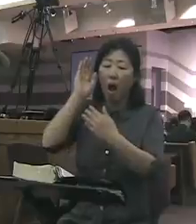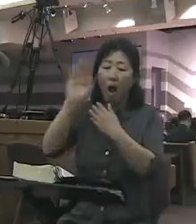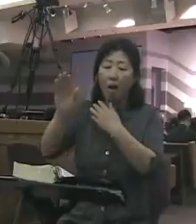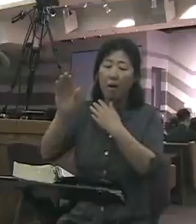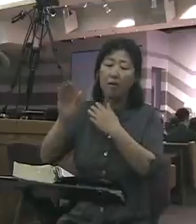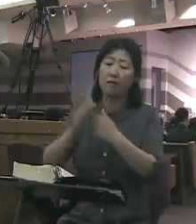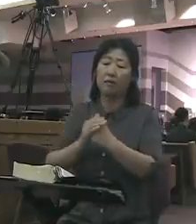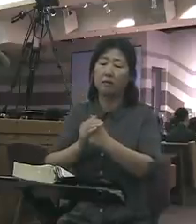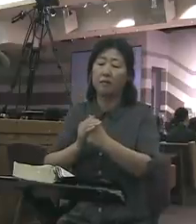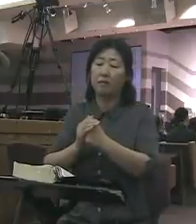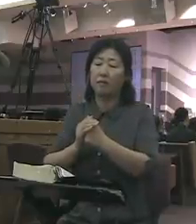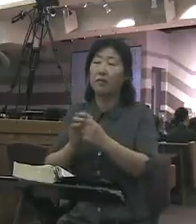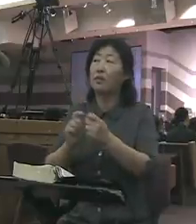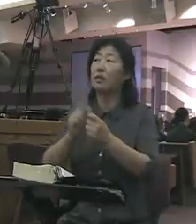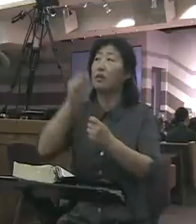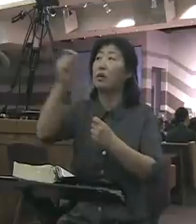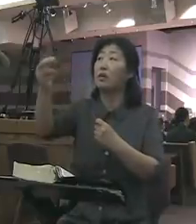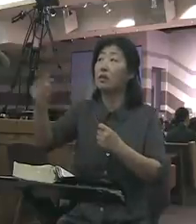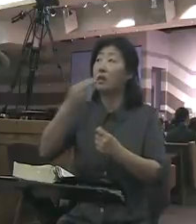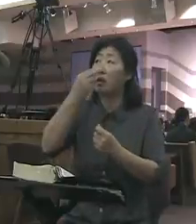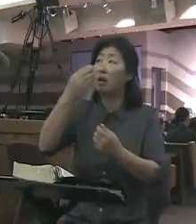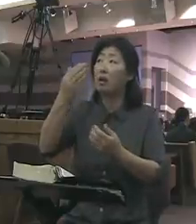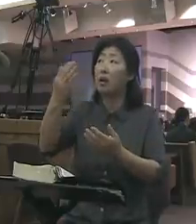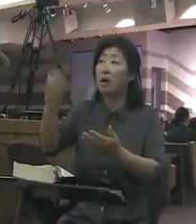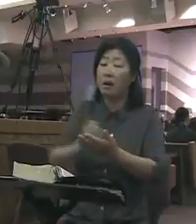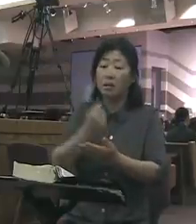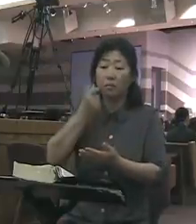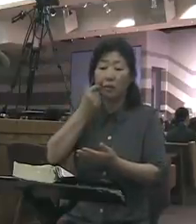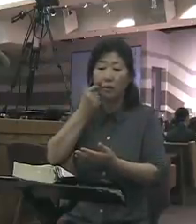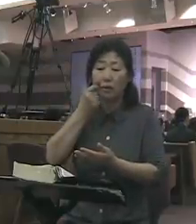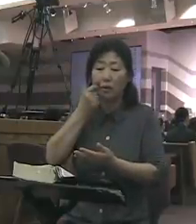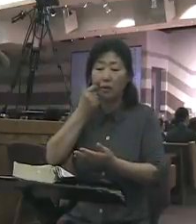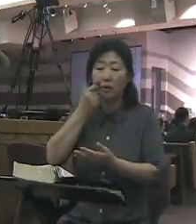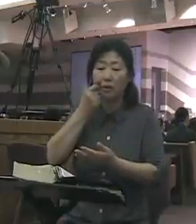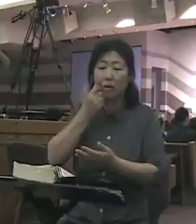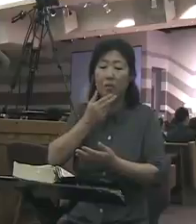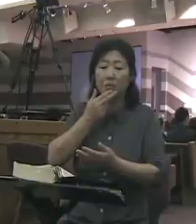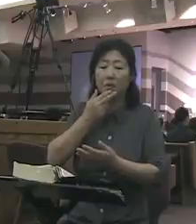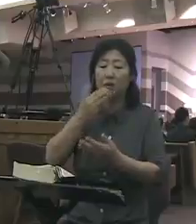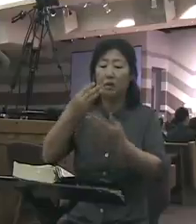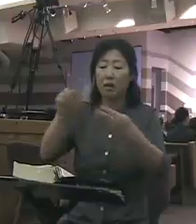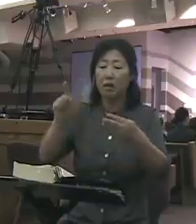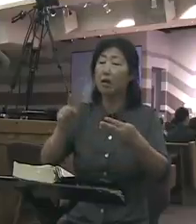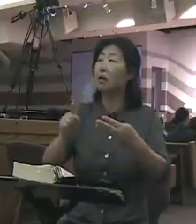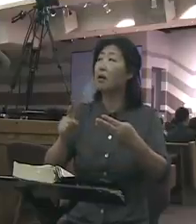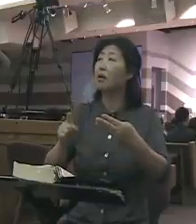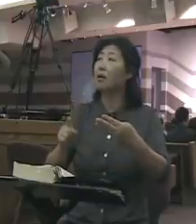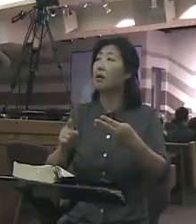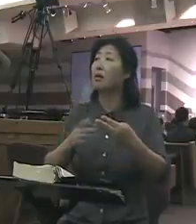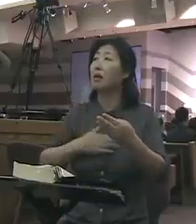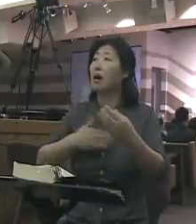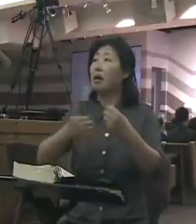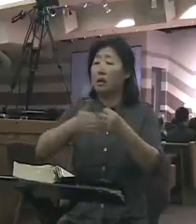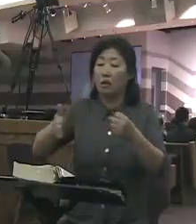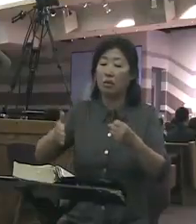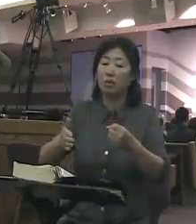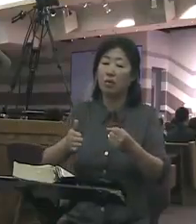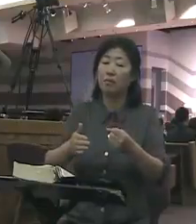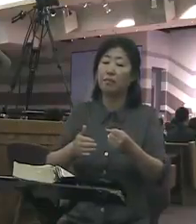없느니라. 예수님이 제자의 도를 어떻게 설명하시냐 하면은 나로 인하여